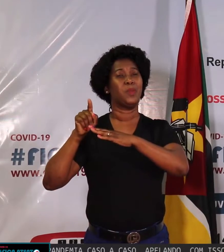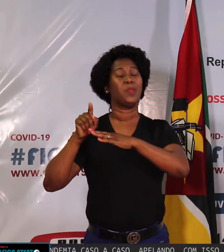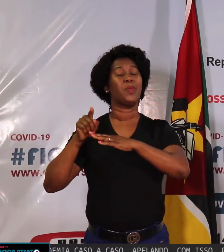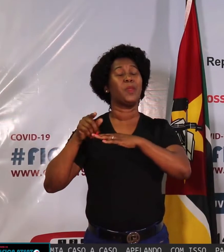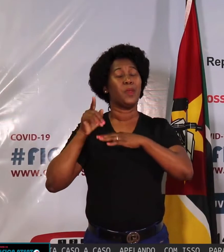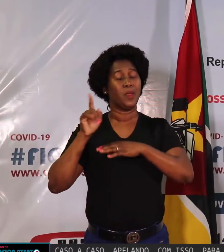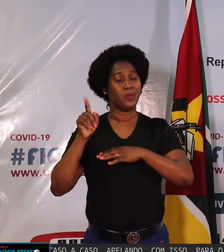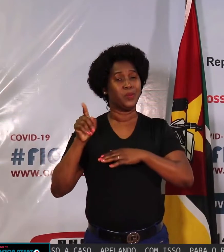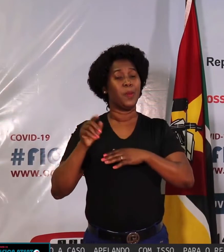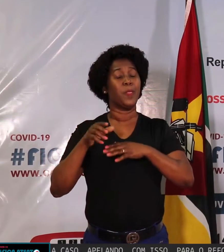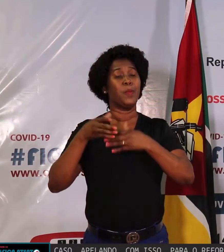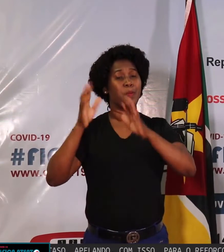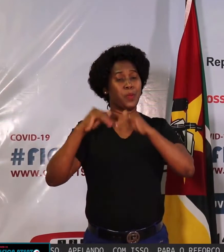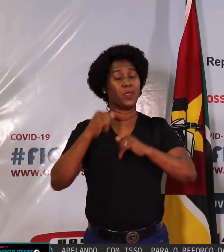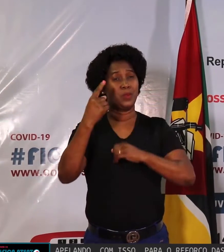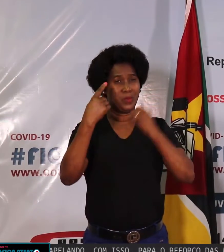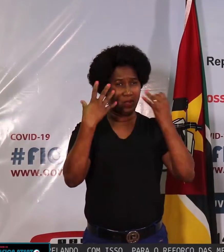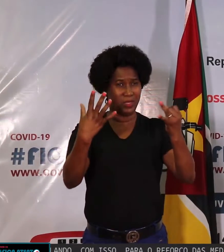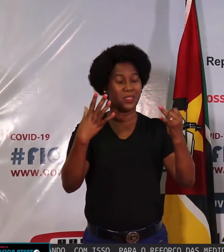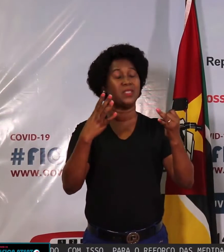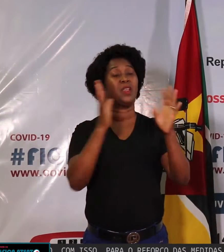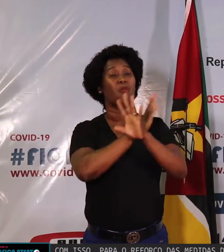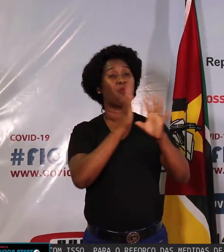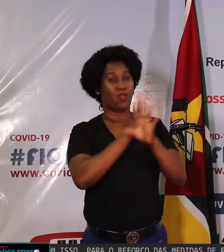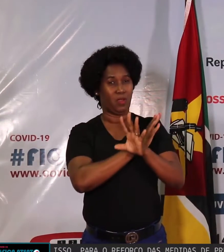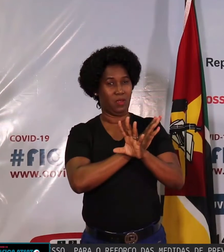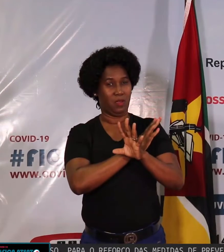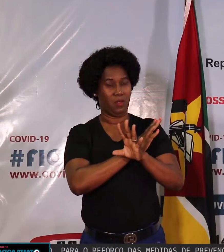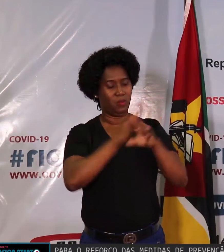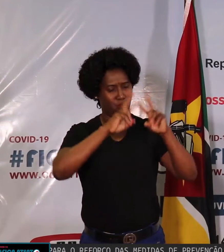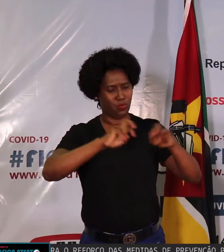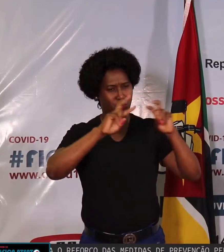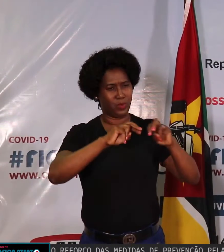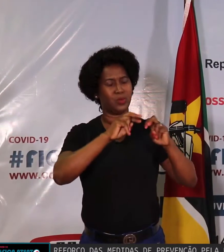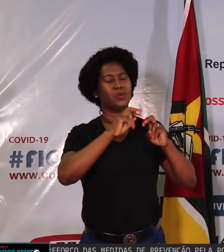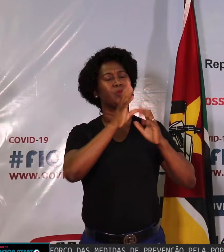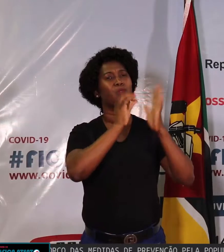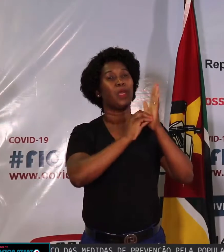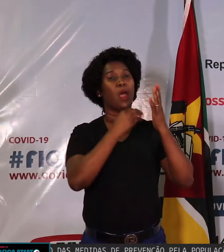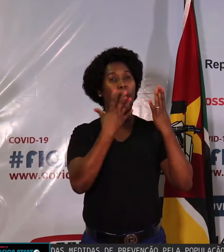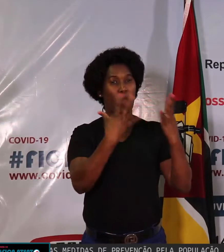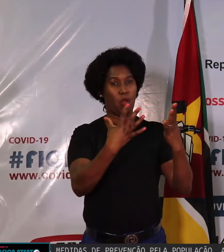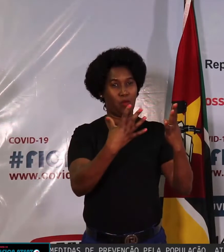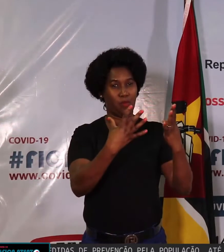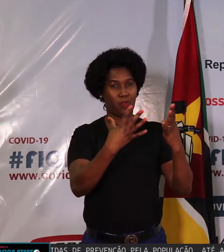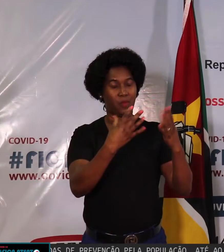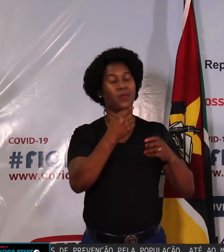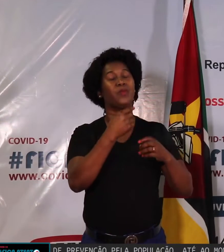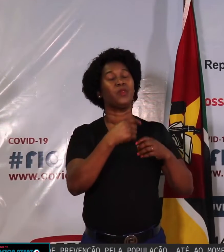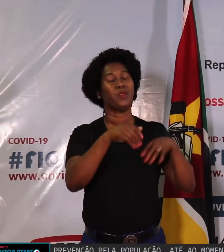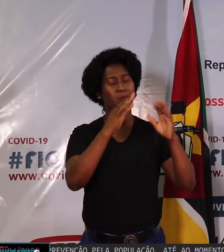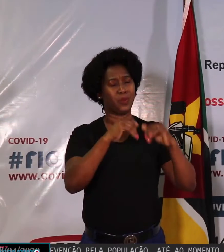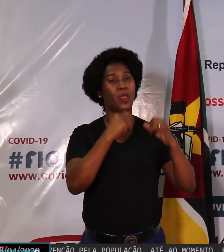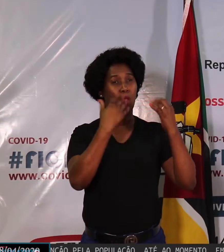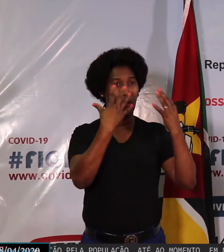Entre os 17 contactos que se encontram fora do acampamento, foram testados 9, sendo 8 negativos